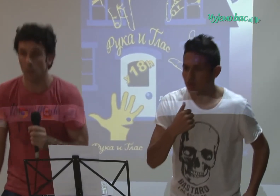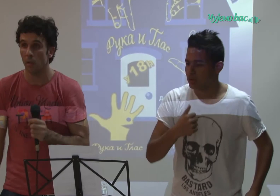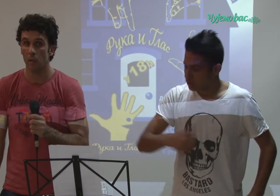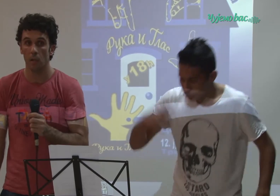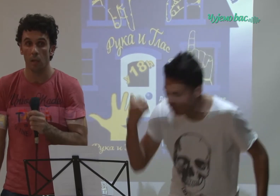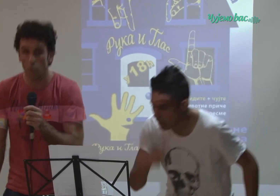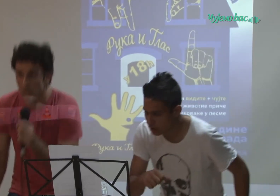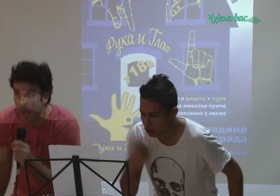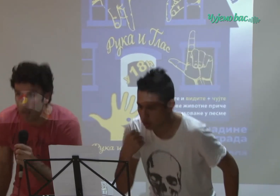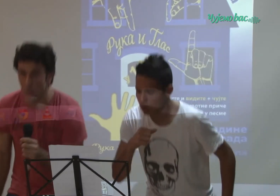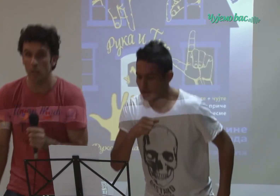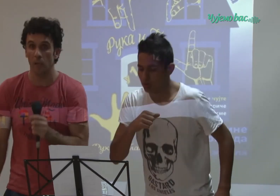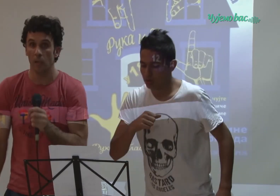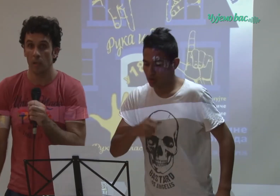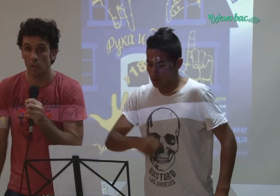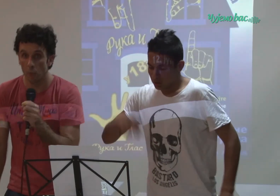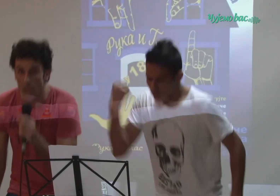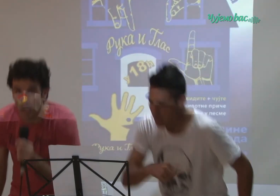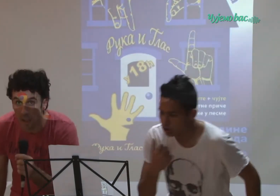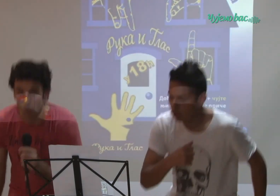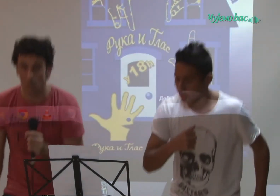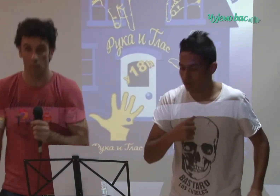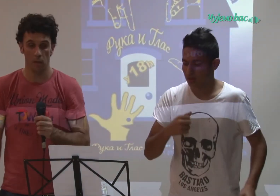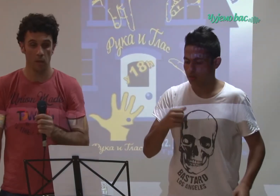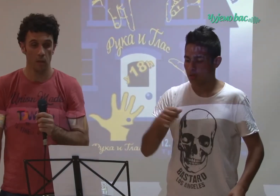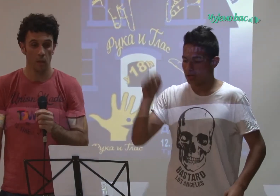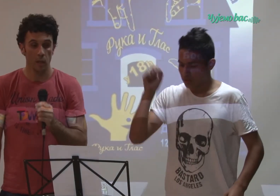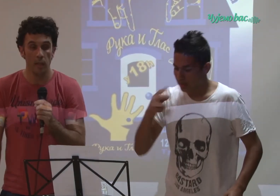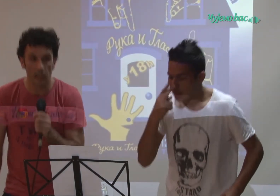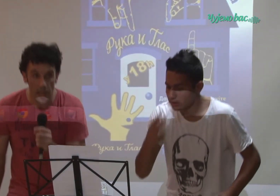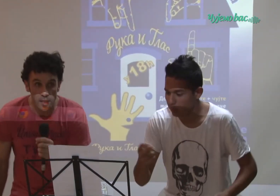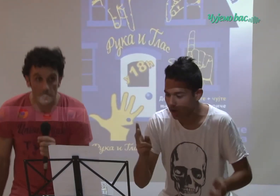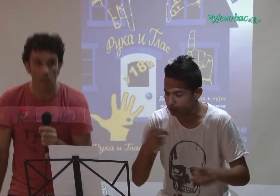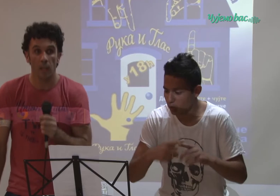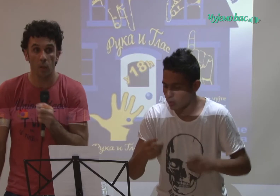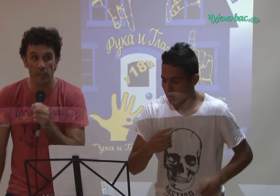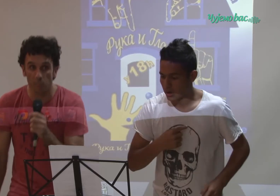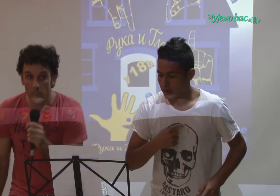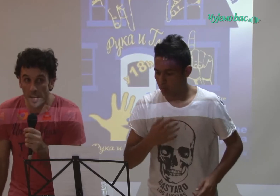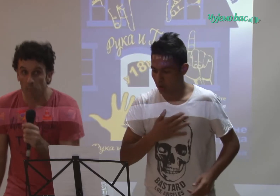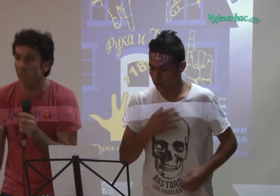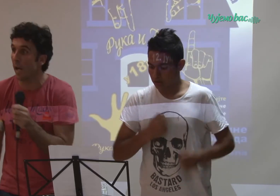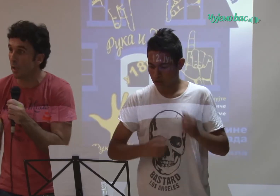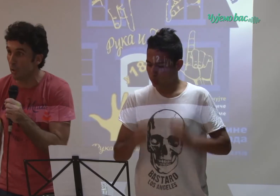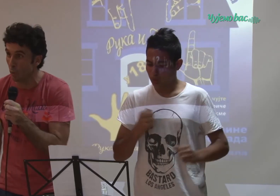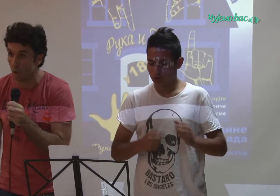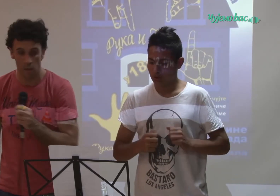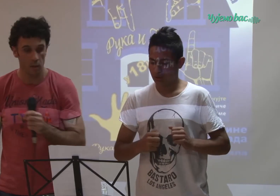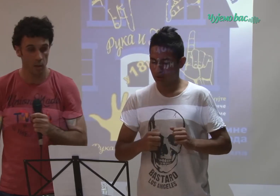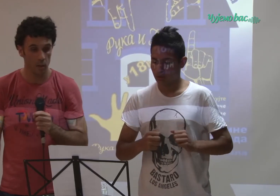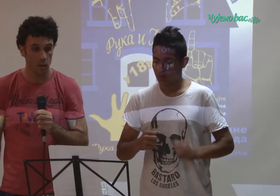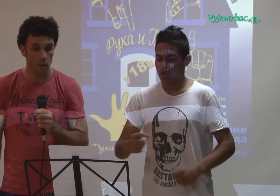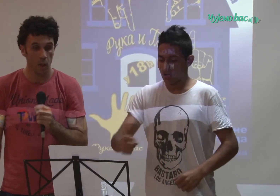dojadilo, dojadilo mi je, dojadilo. Da gledam kako se zbog mene moj najdraži